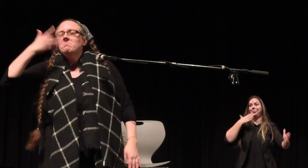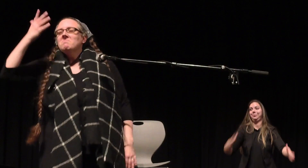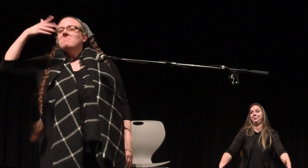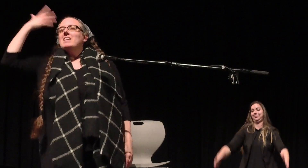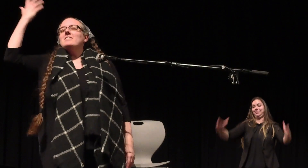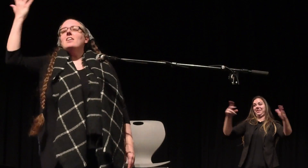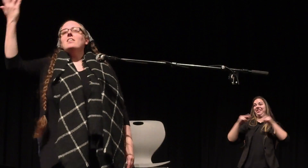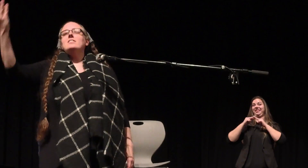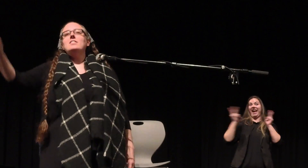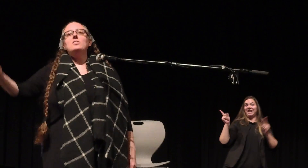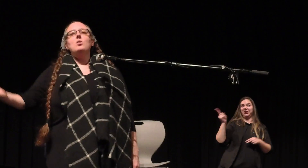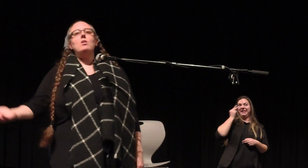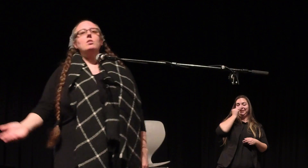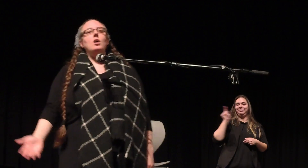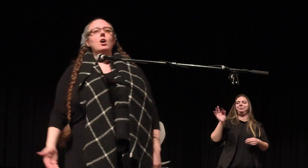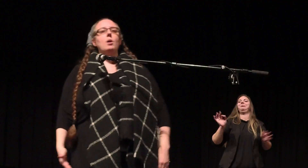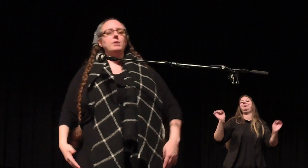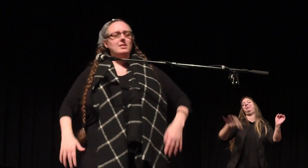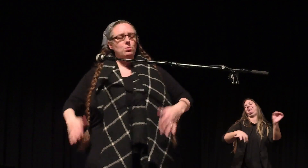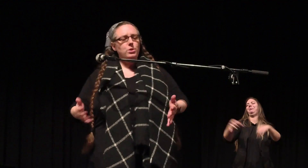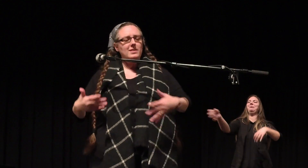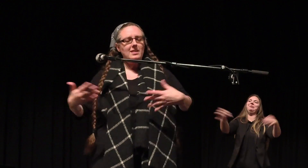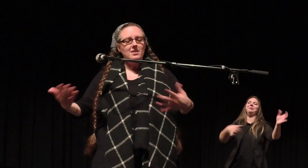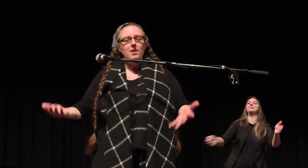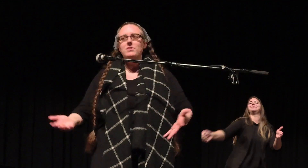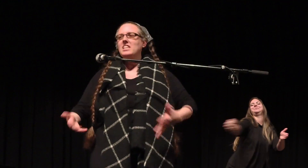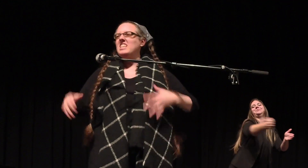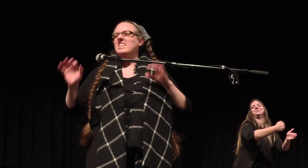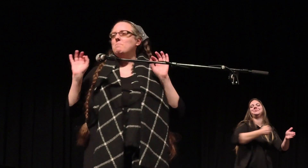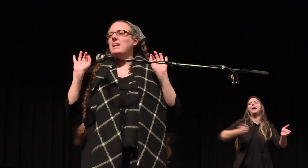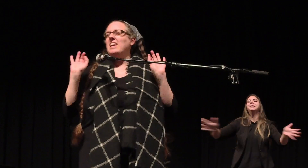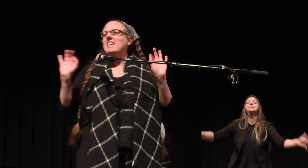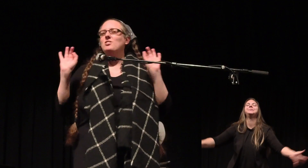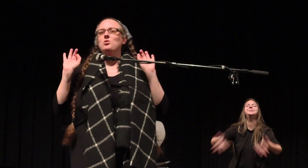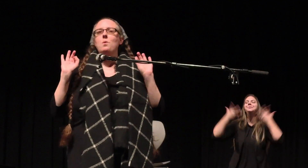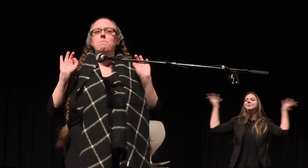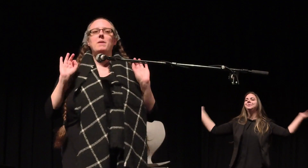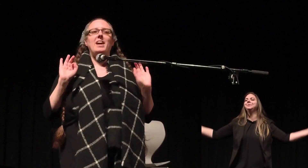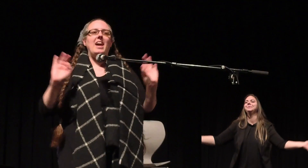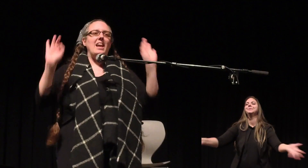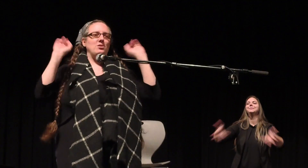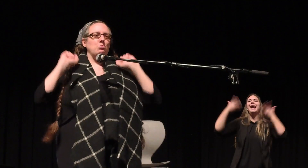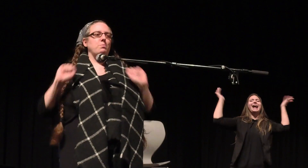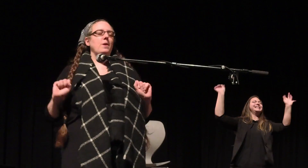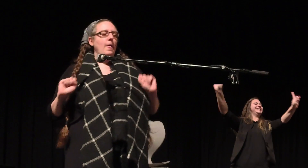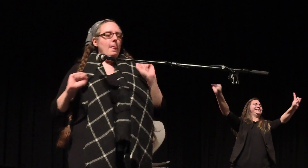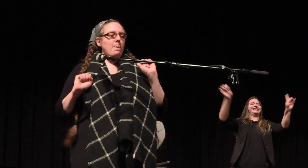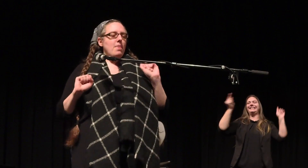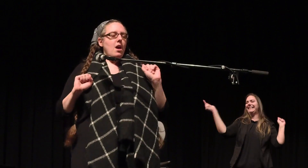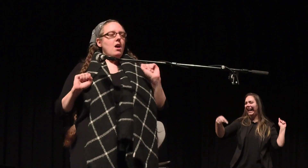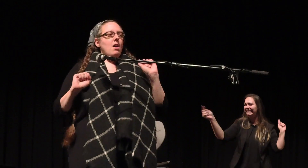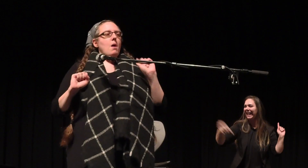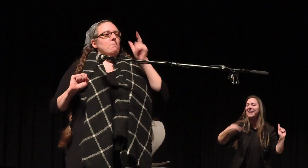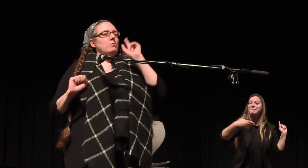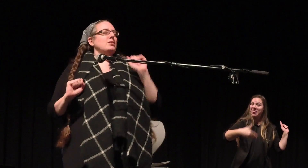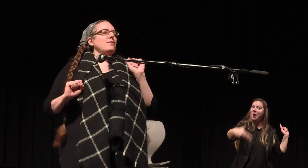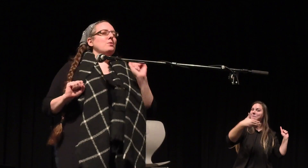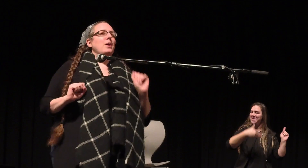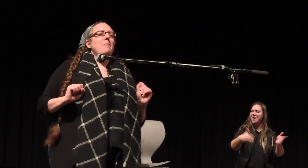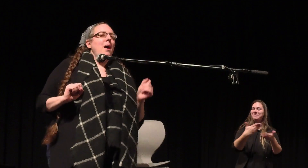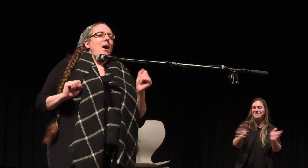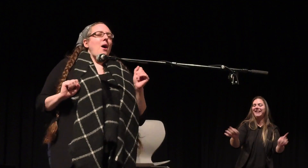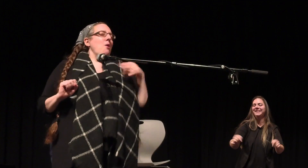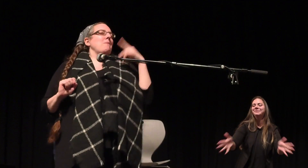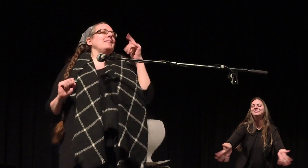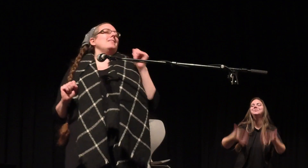puis il a senti ça encore, puis il a dit oui, ça s'en vient, c'est presque prêt la soupe. Mais vous savez